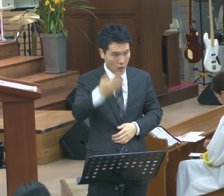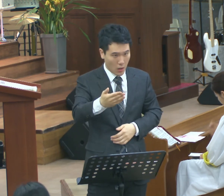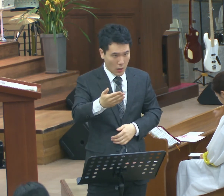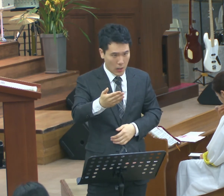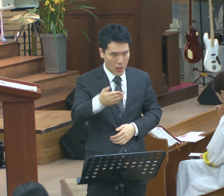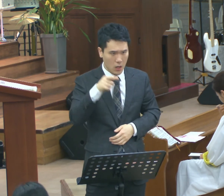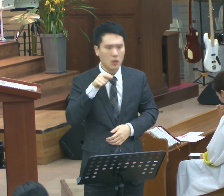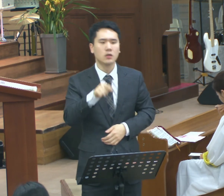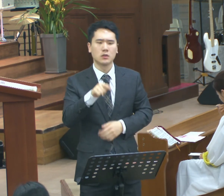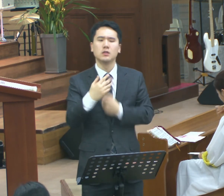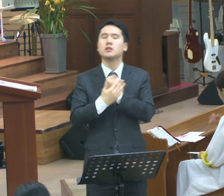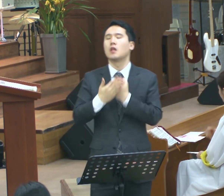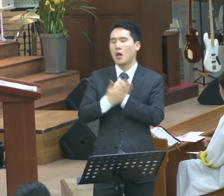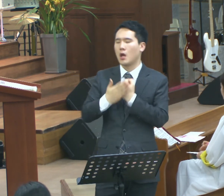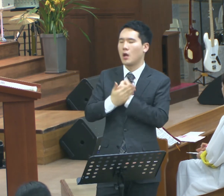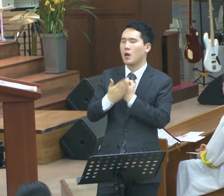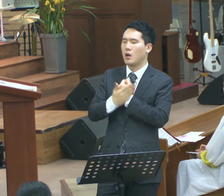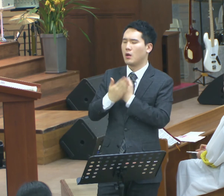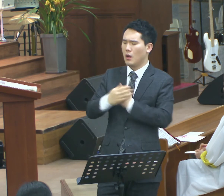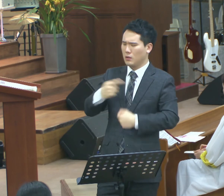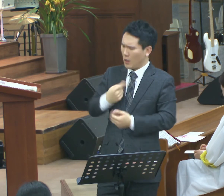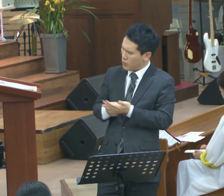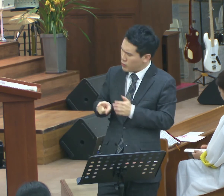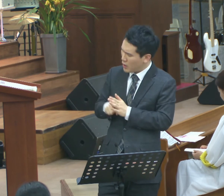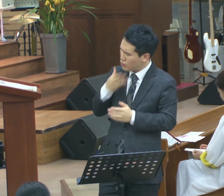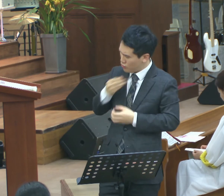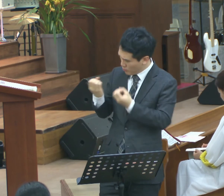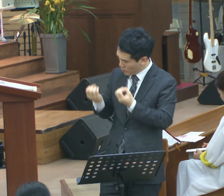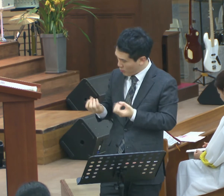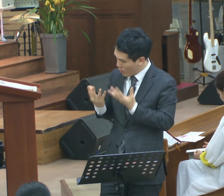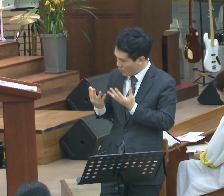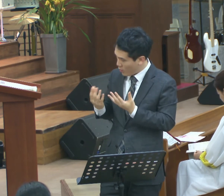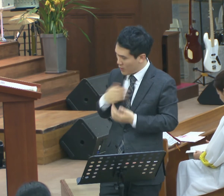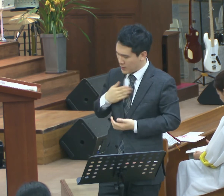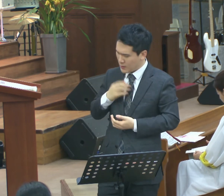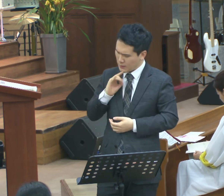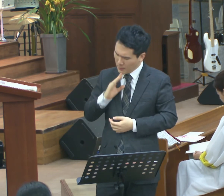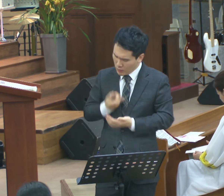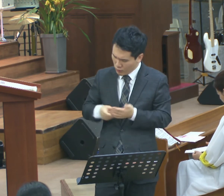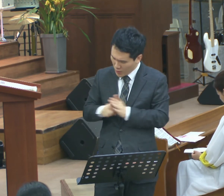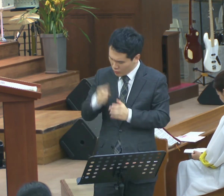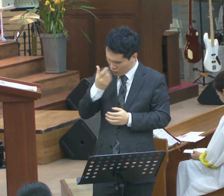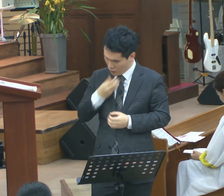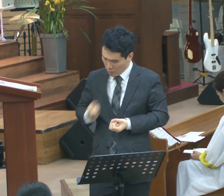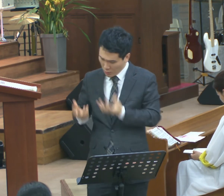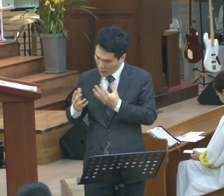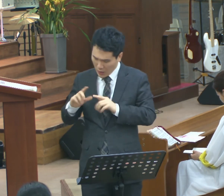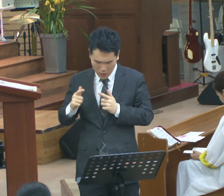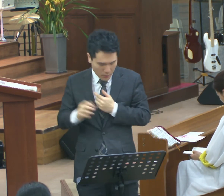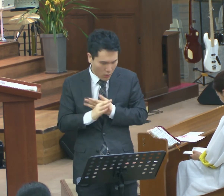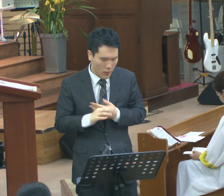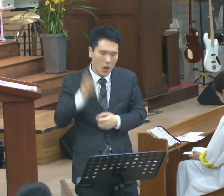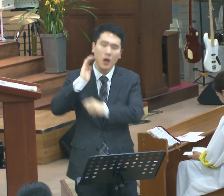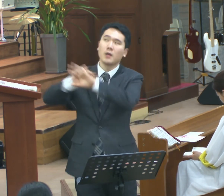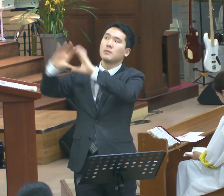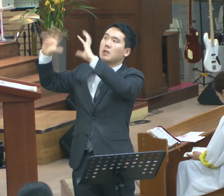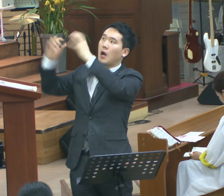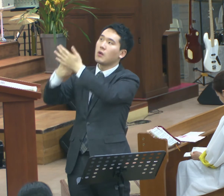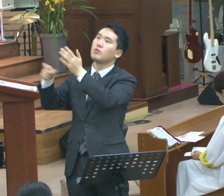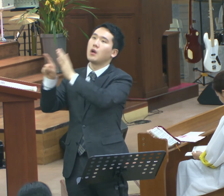것인가? 도대체 이것이 나를 위한 축복, 나만을 위한 축복인가? 아니면 하나님 나라를 위한 것인가? 그걸